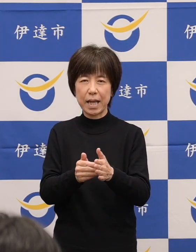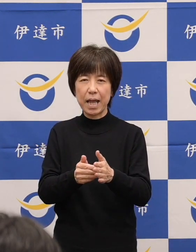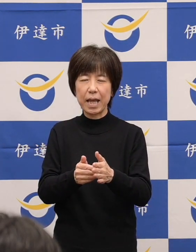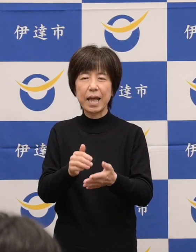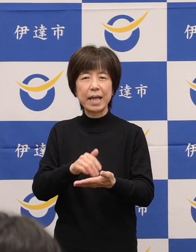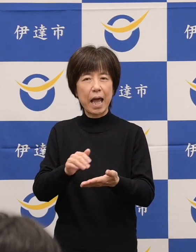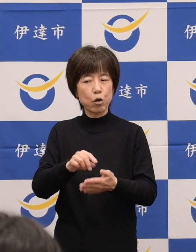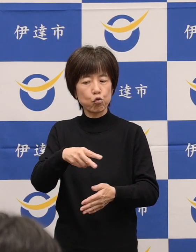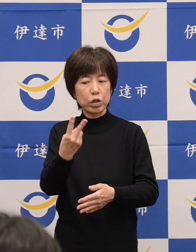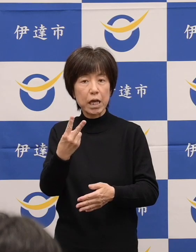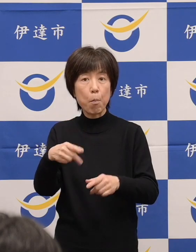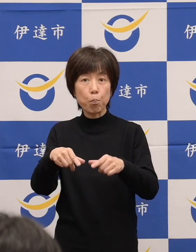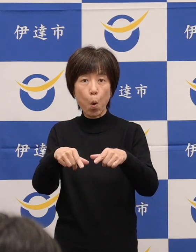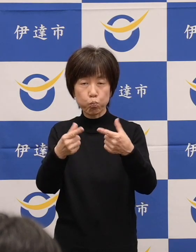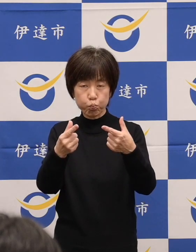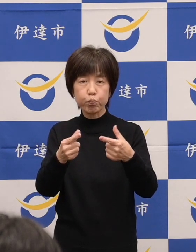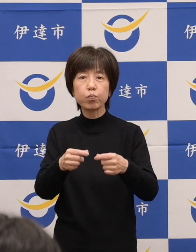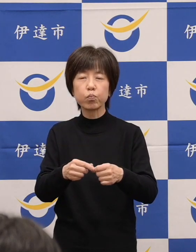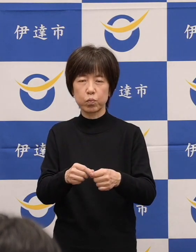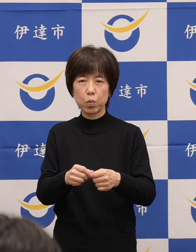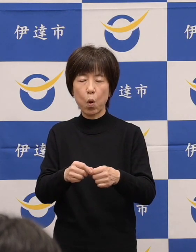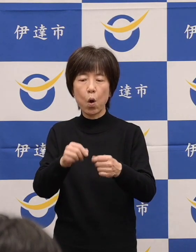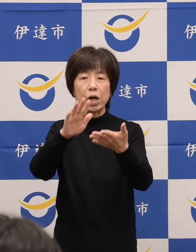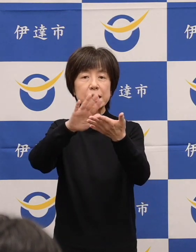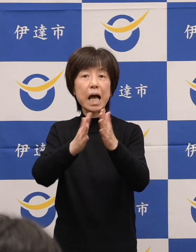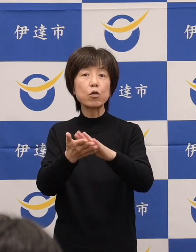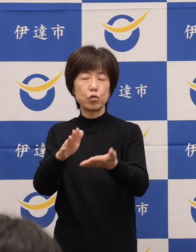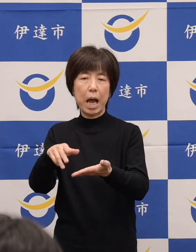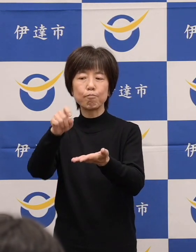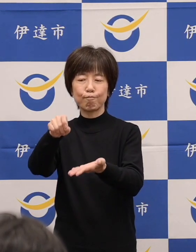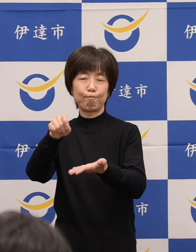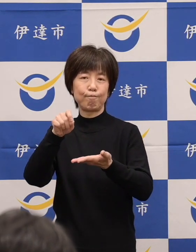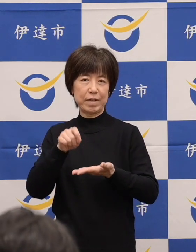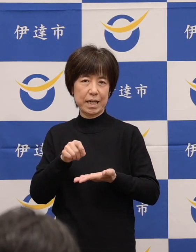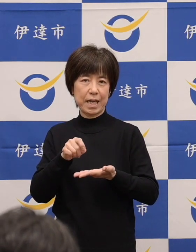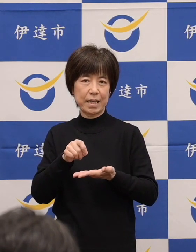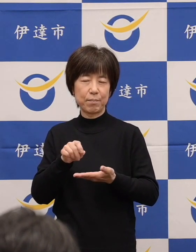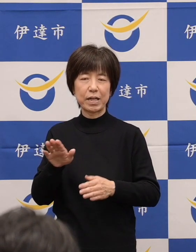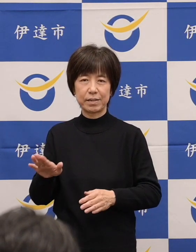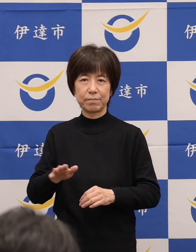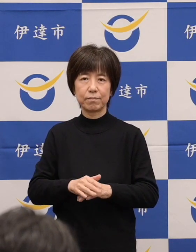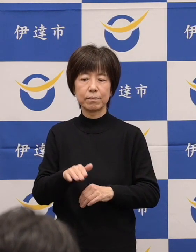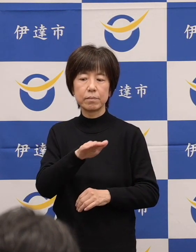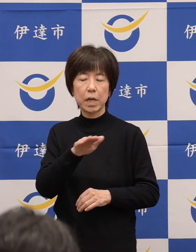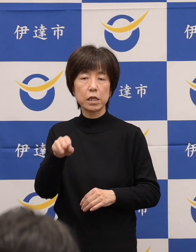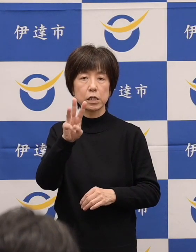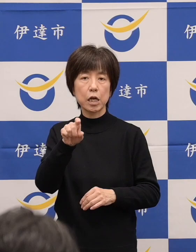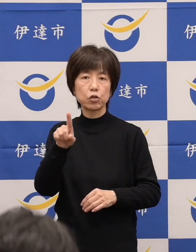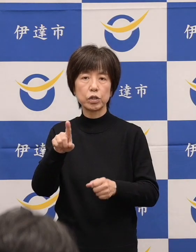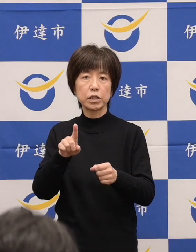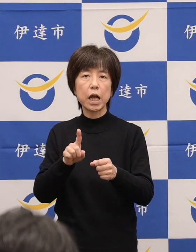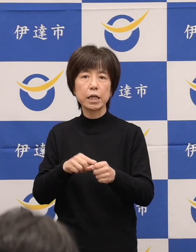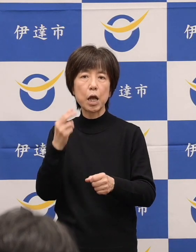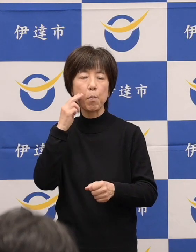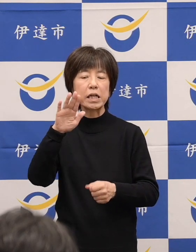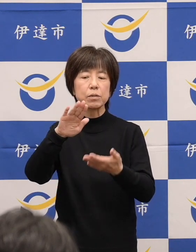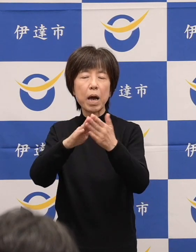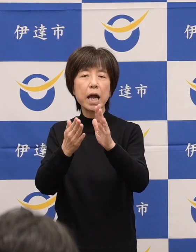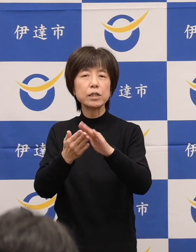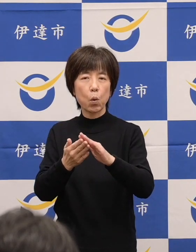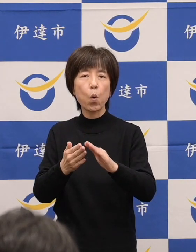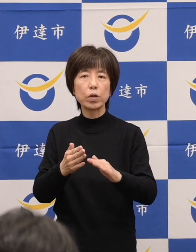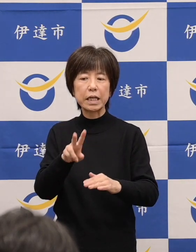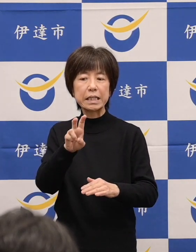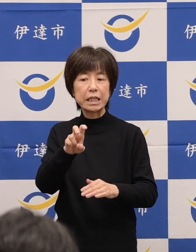本の桜を寄贈いただいているところでございます。平成31年に松前町に20本の花